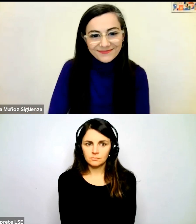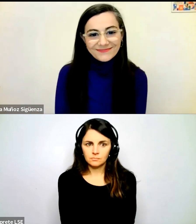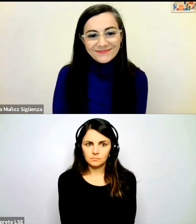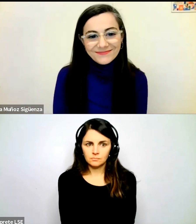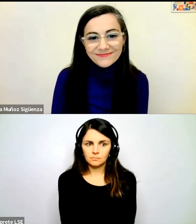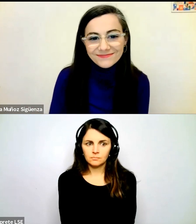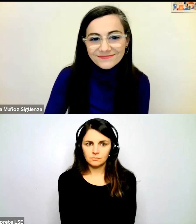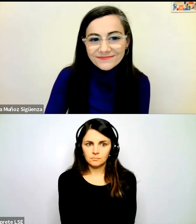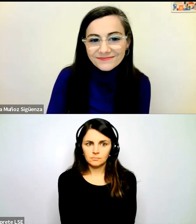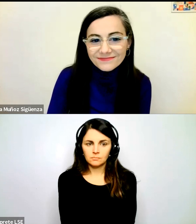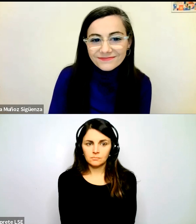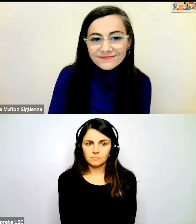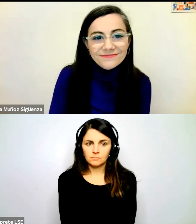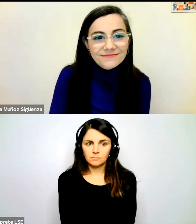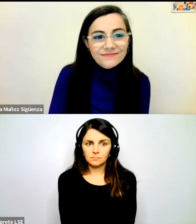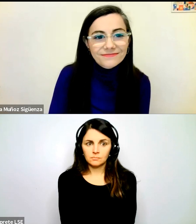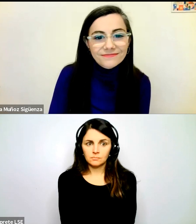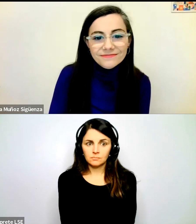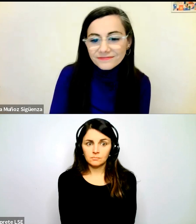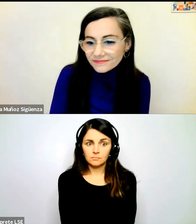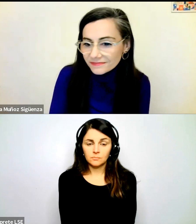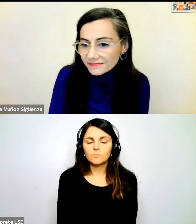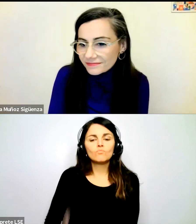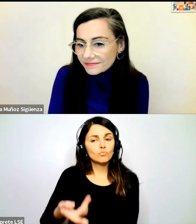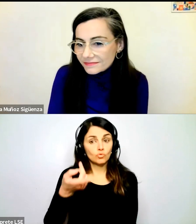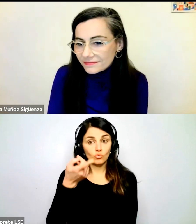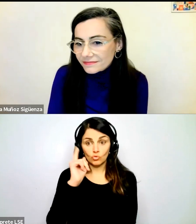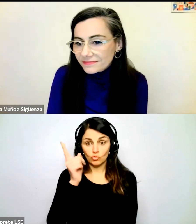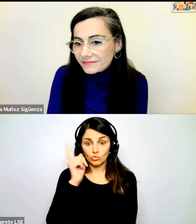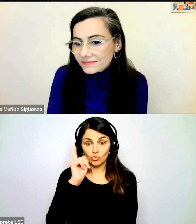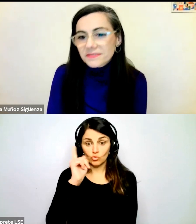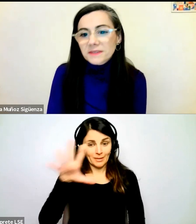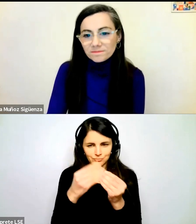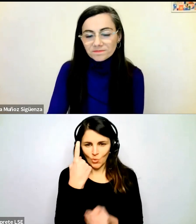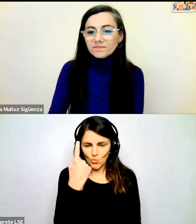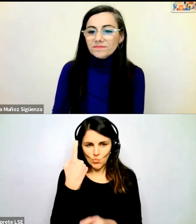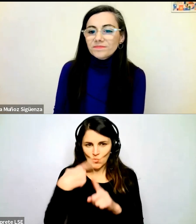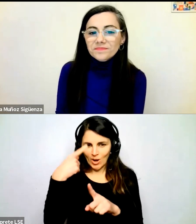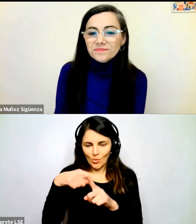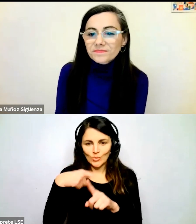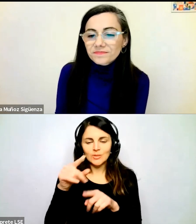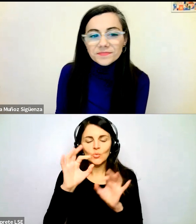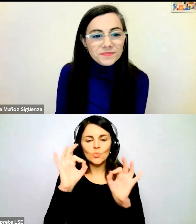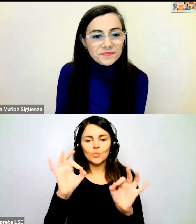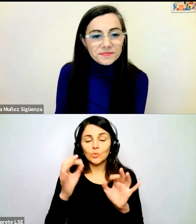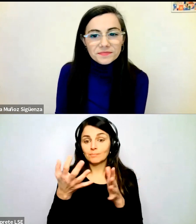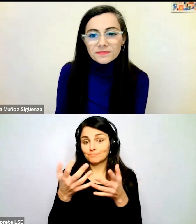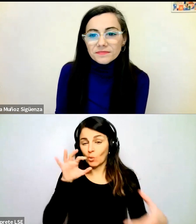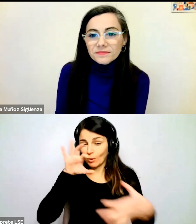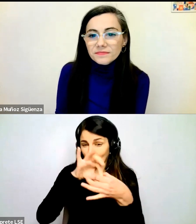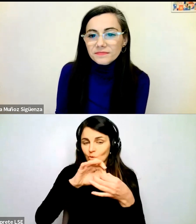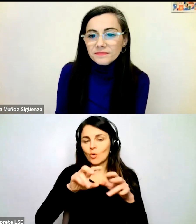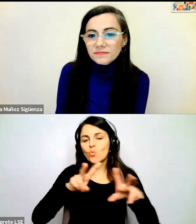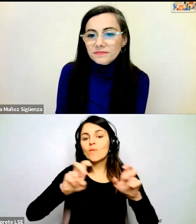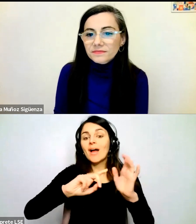quieres complementar con algo más. No, solamente una cosa, sepáis de la nueva web también que me parece